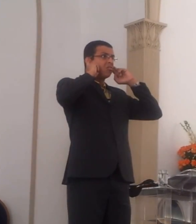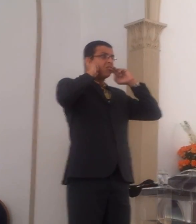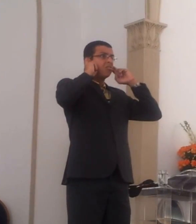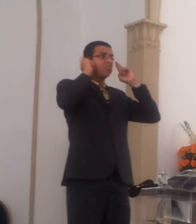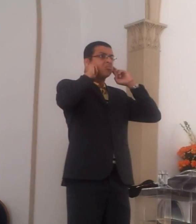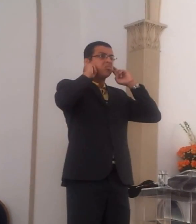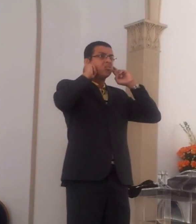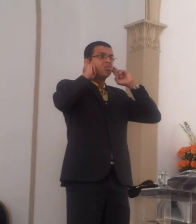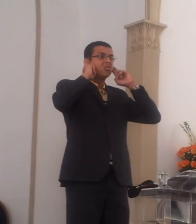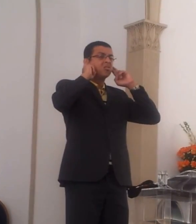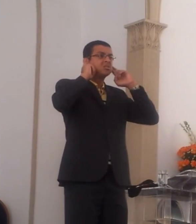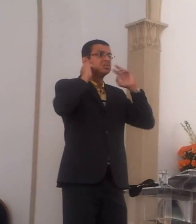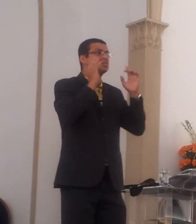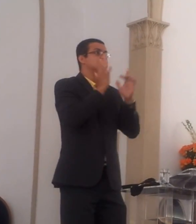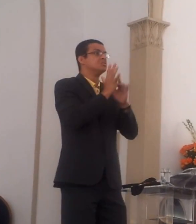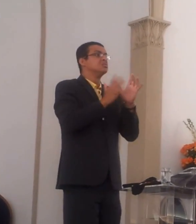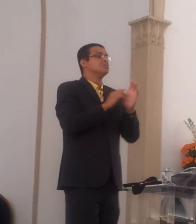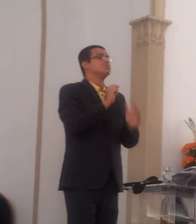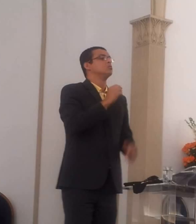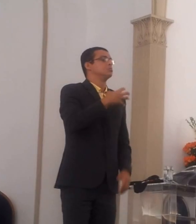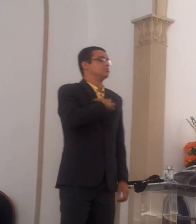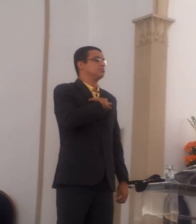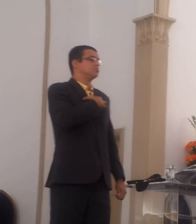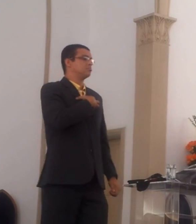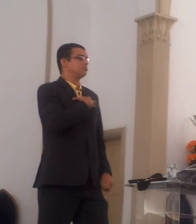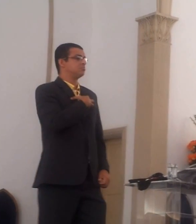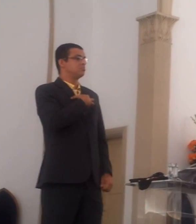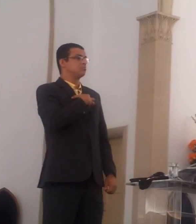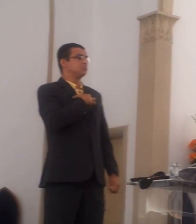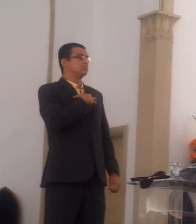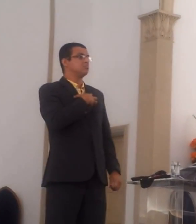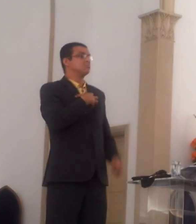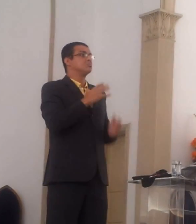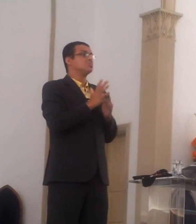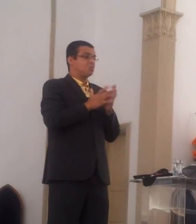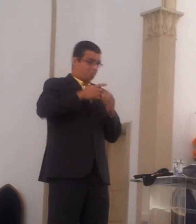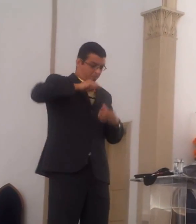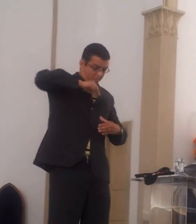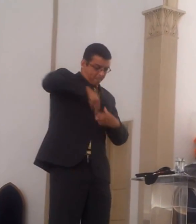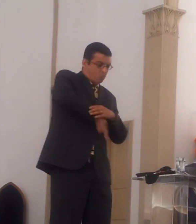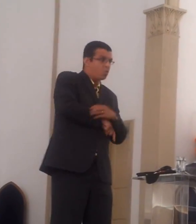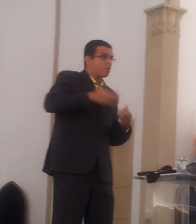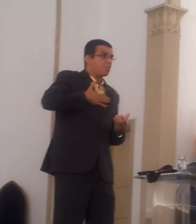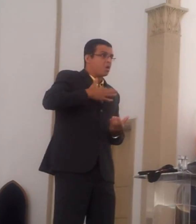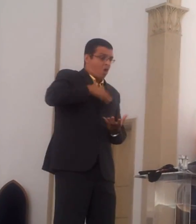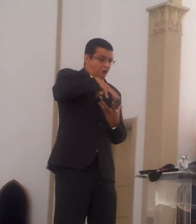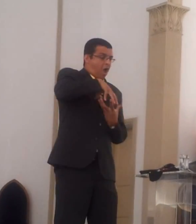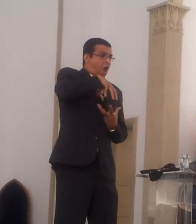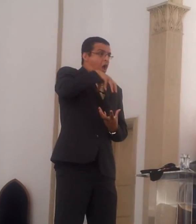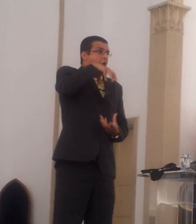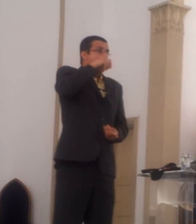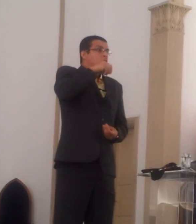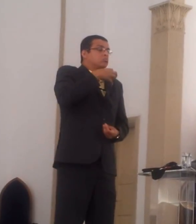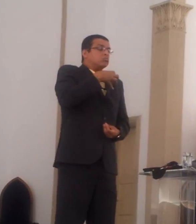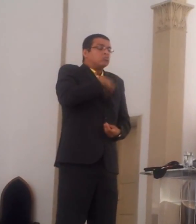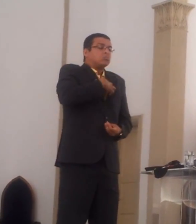surdos. Havia surdos no meio. E Jesus então sentiu que profundamente no seu espírito, na sua